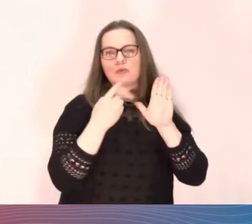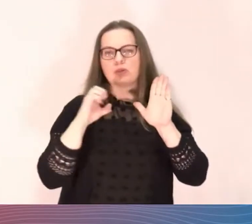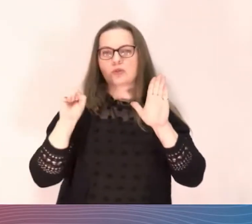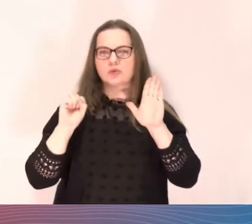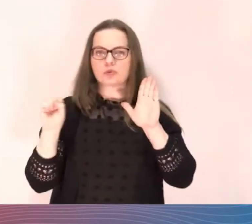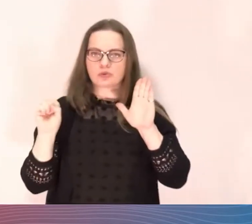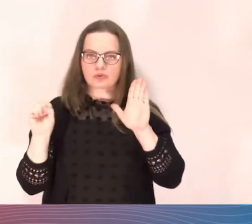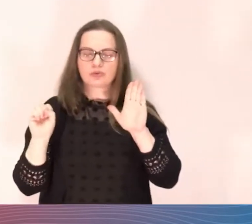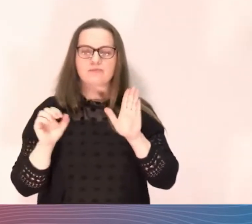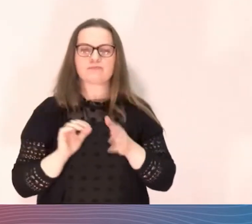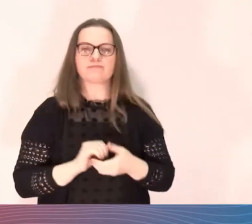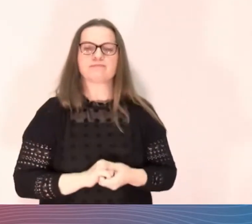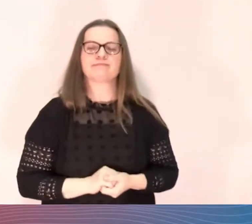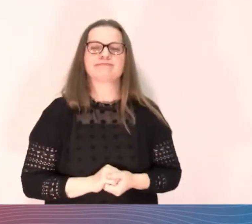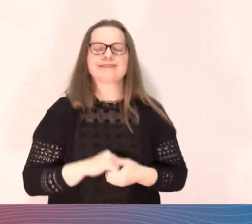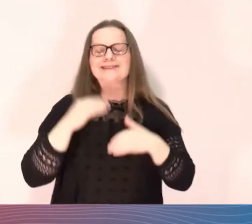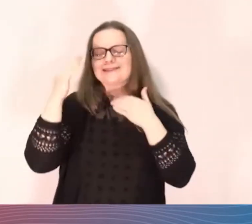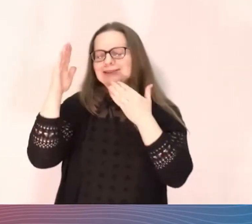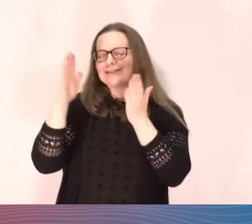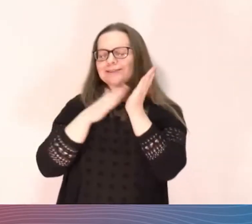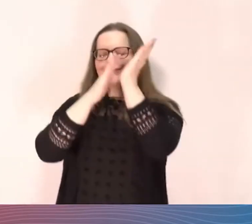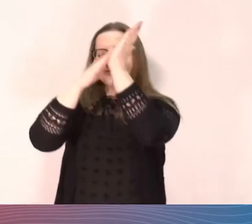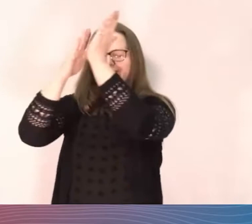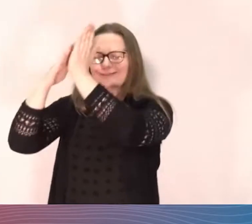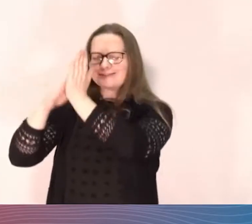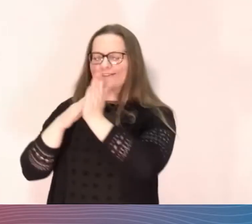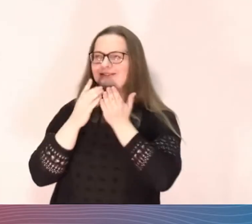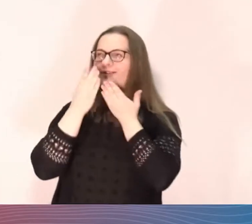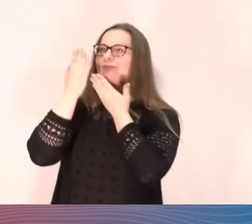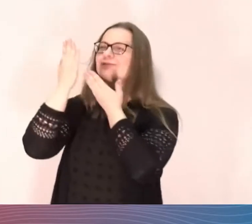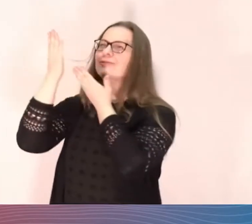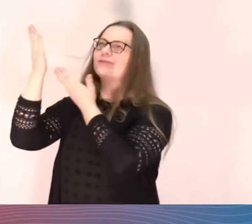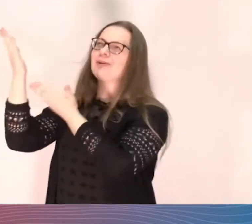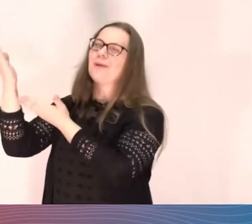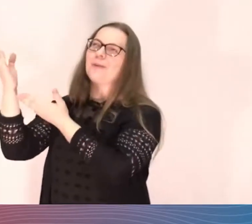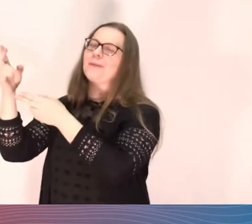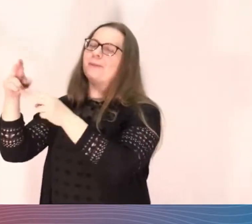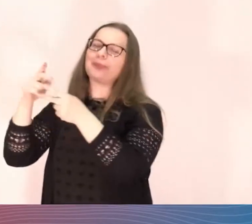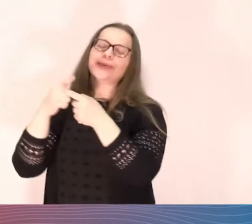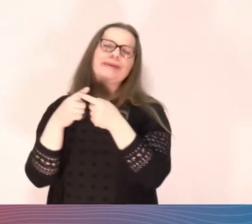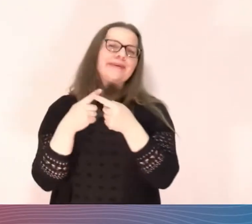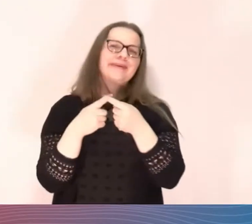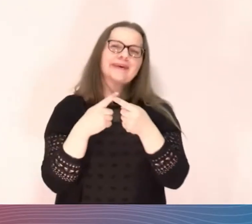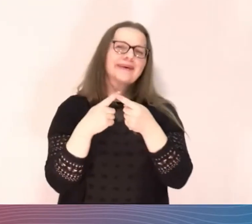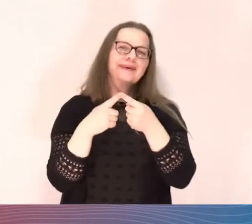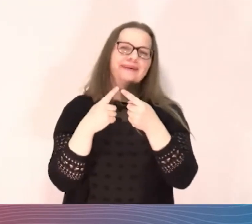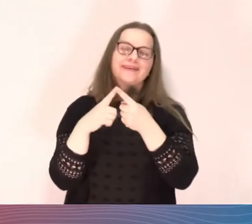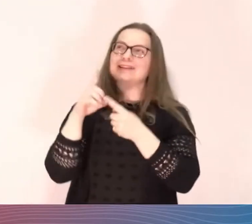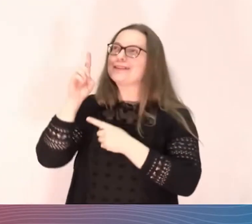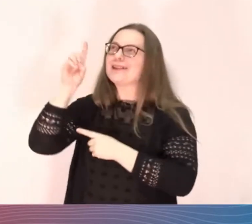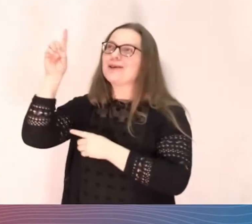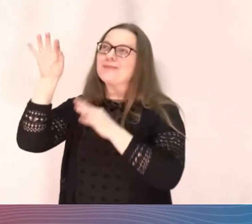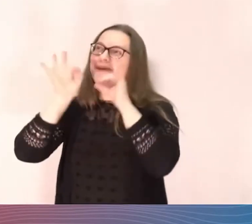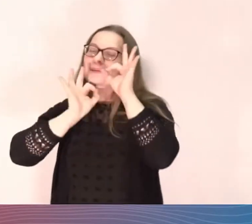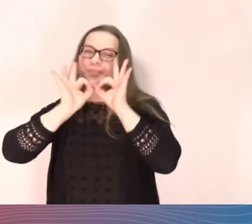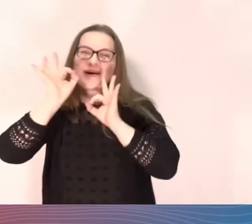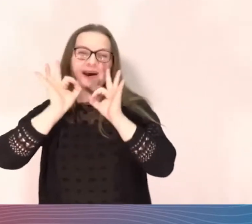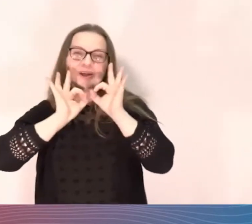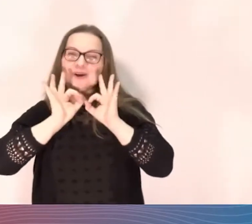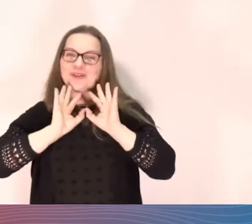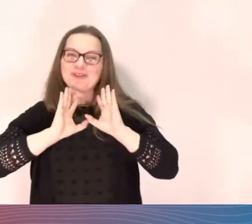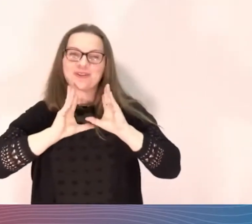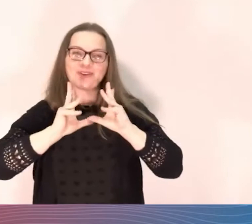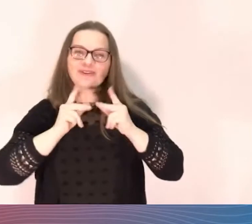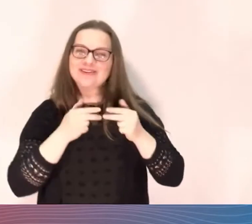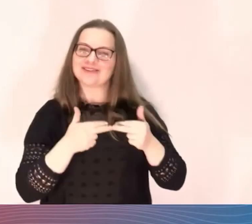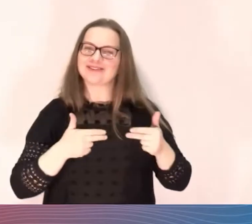Só podemos louvar o Senhor pela sua providência divina, pelo seu arranjo